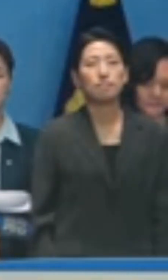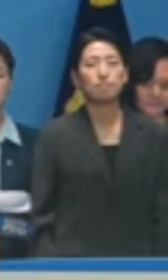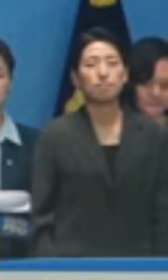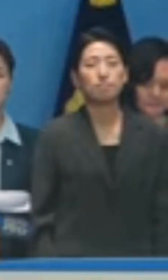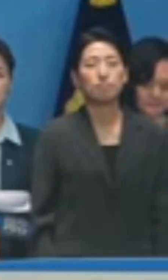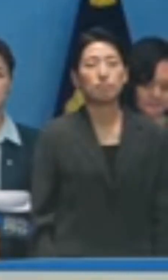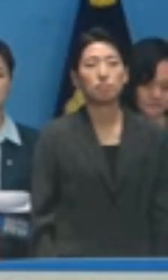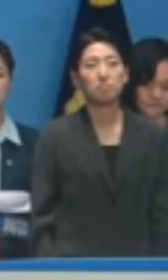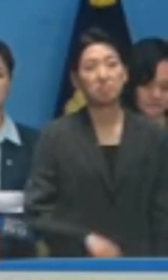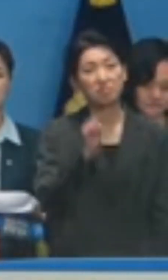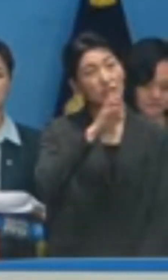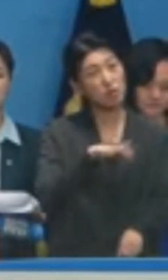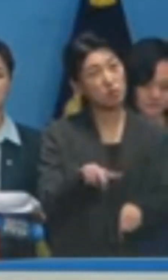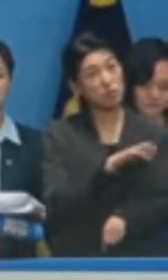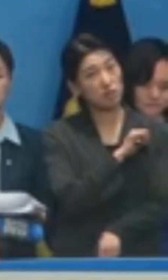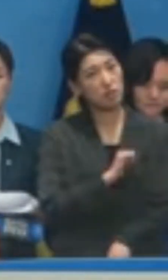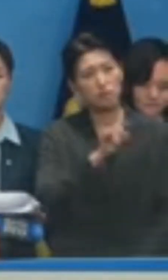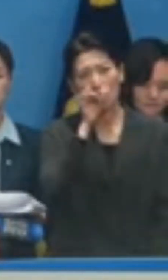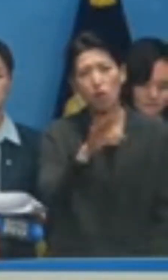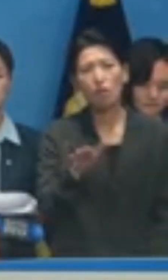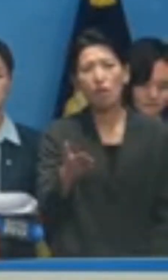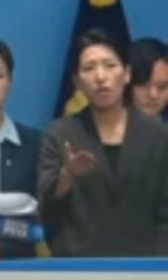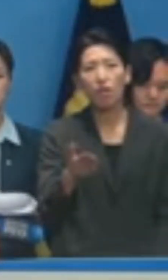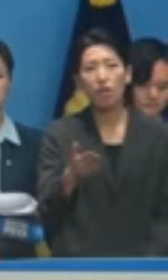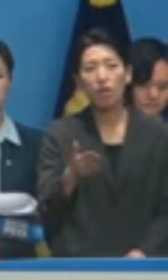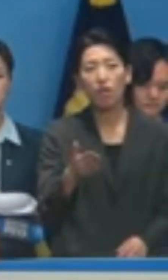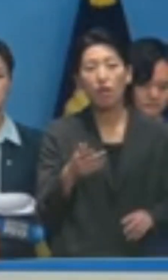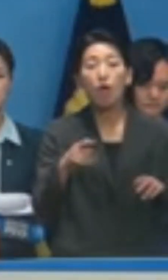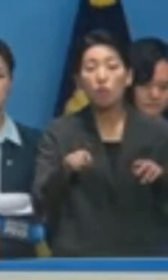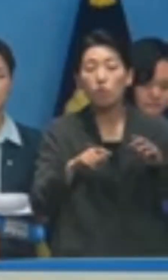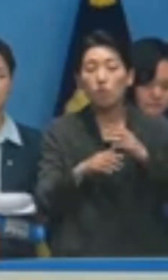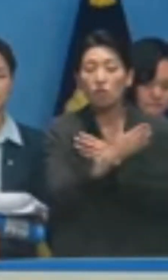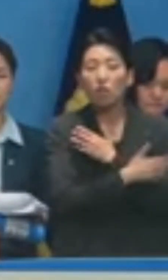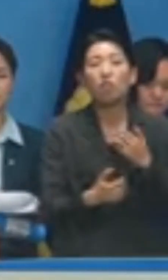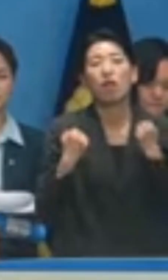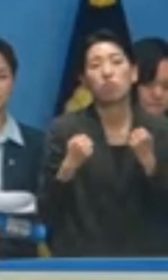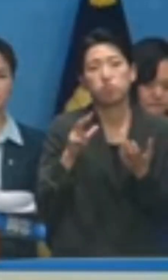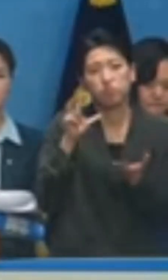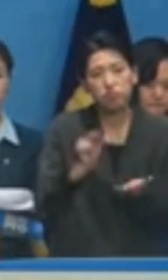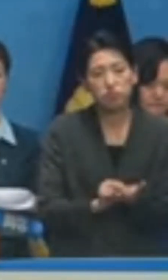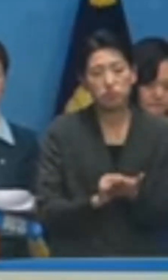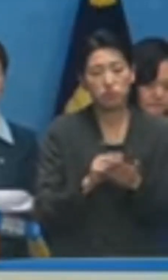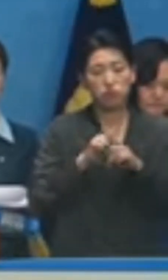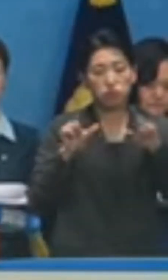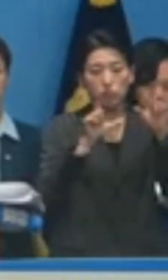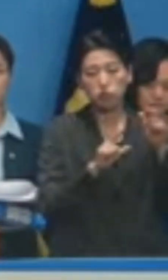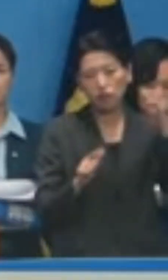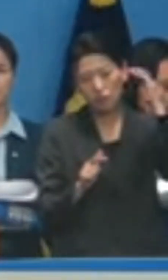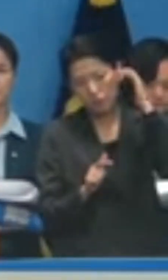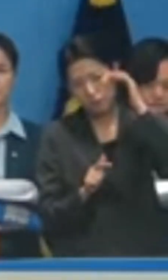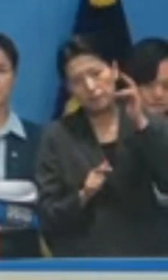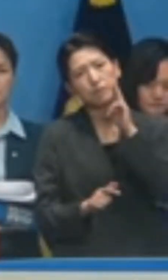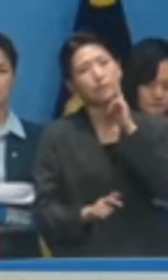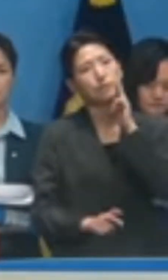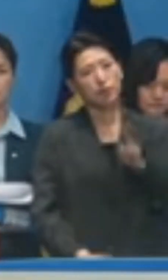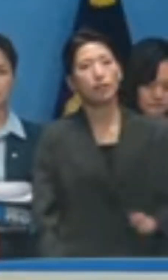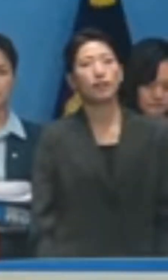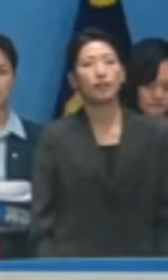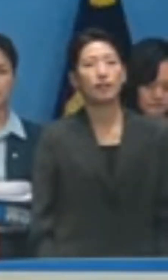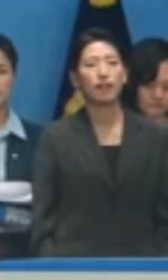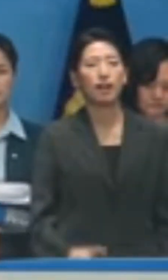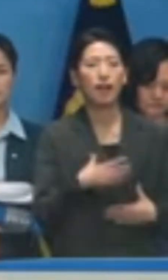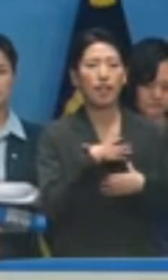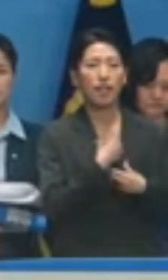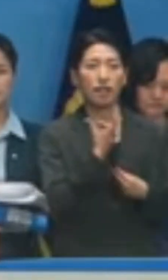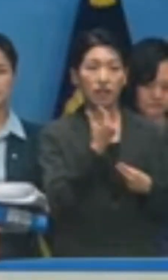단순한 불편이 아니라 우리 아이들의 건강과 안전, 일상을 위협하는 심각한 사안입니다. 신안산성